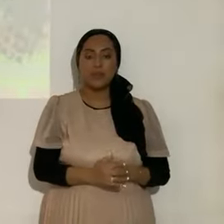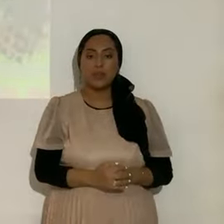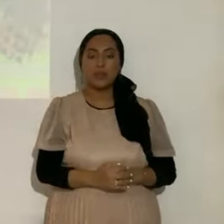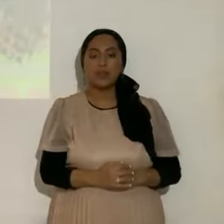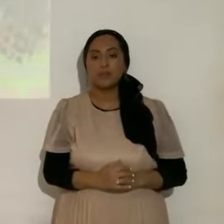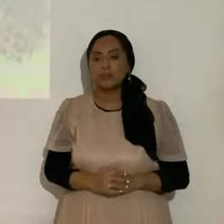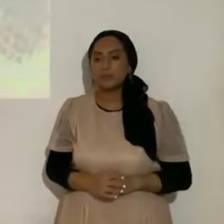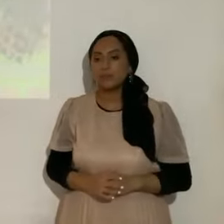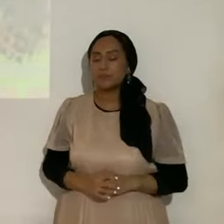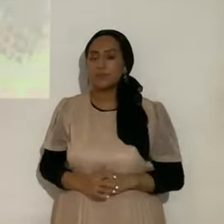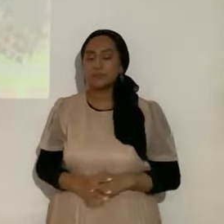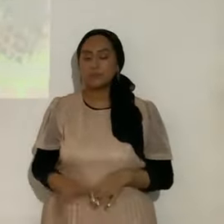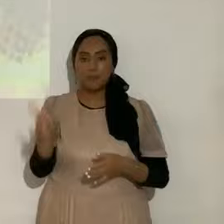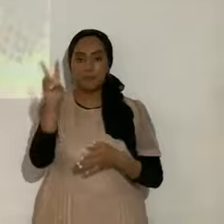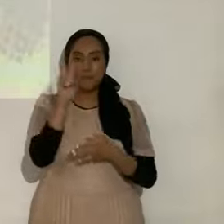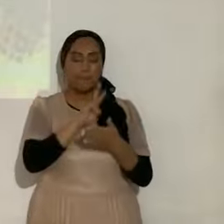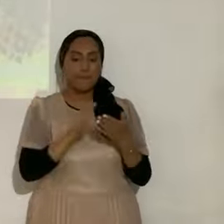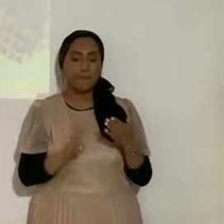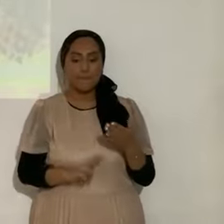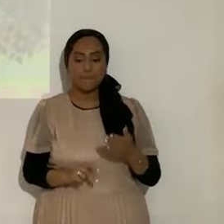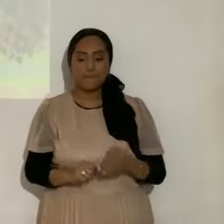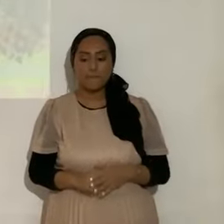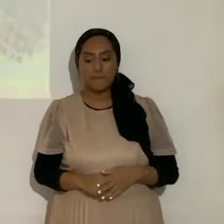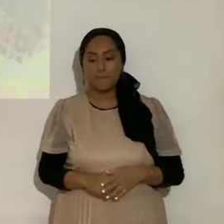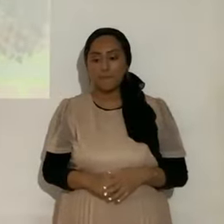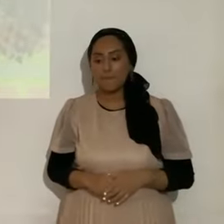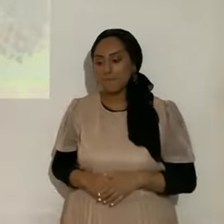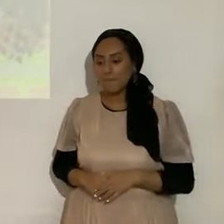Y vamos a dar lectura